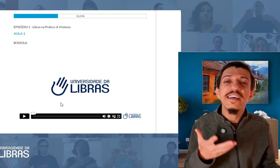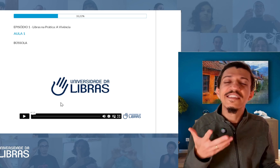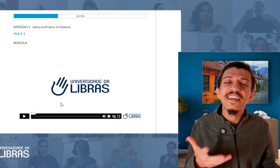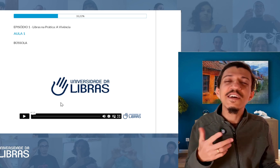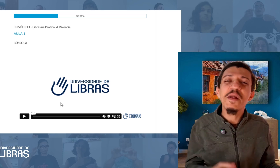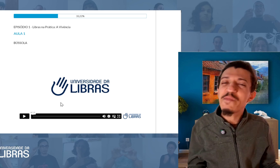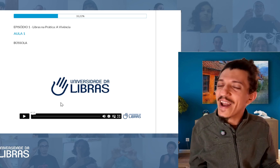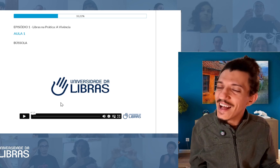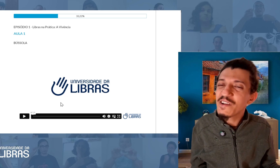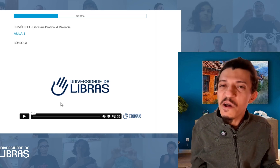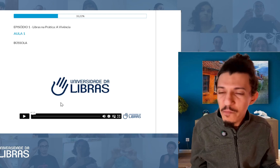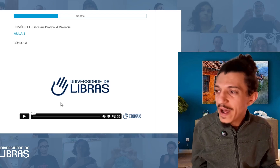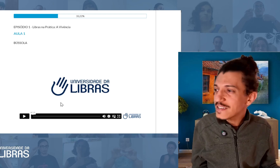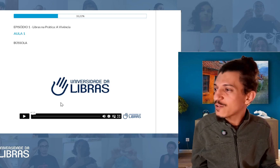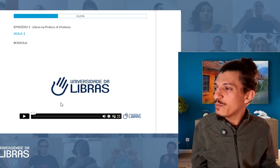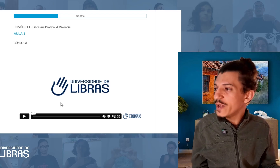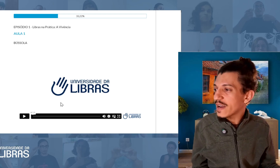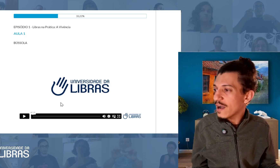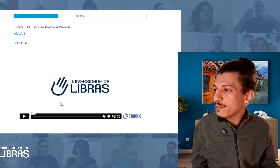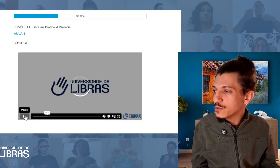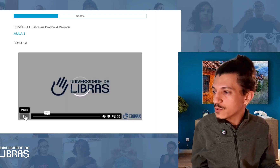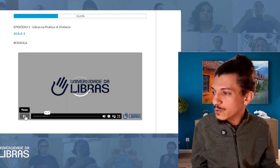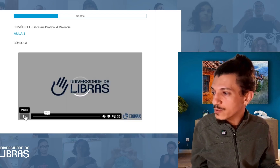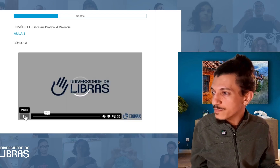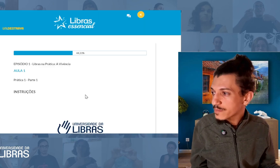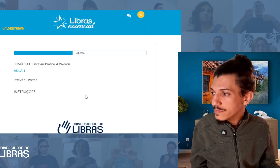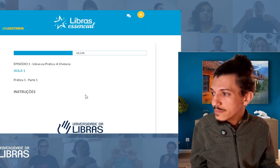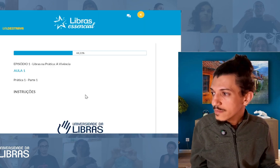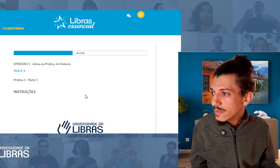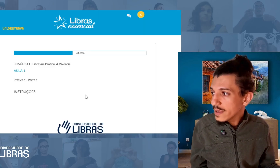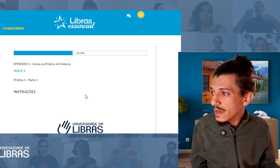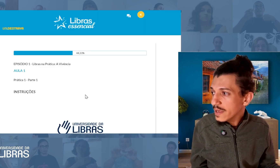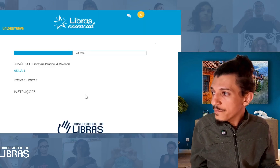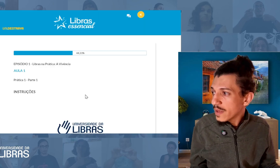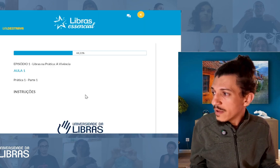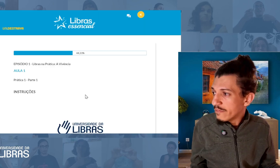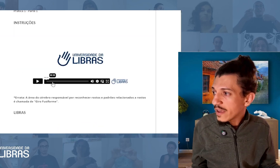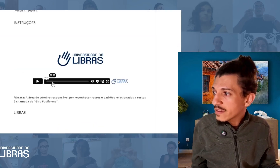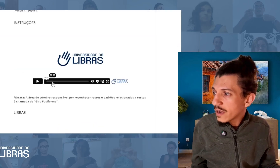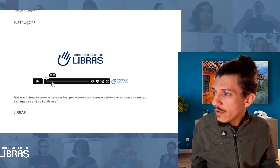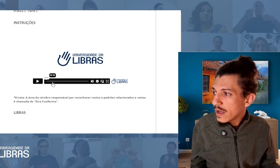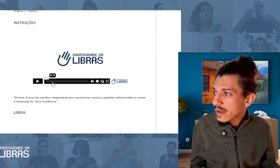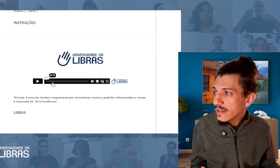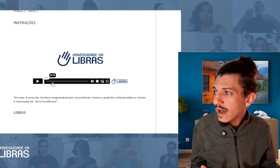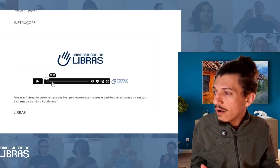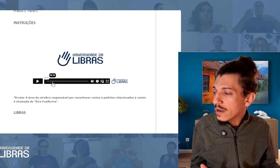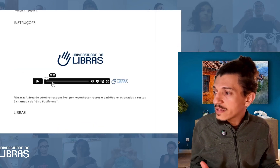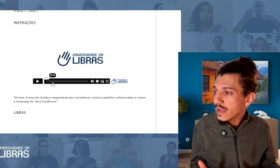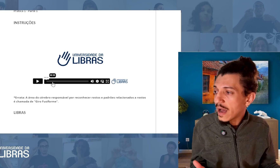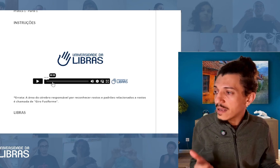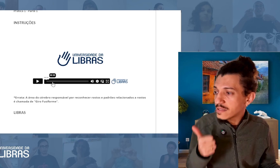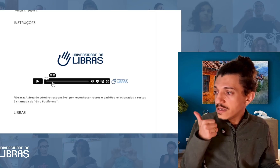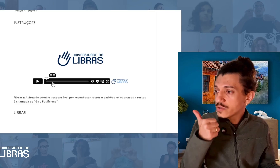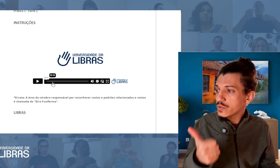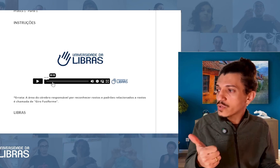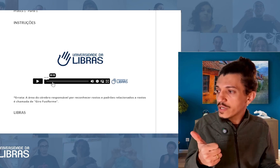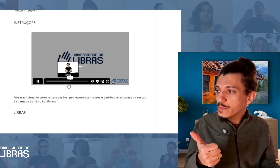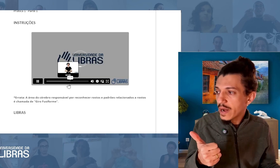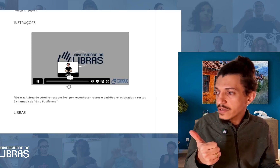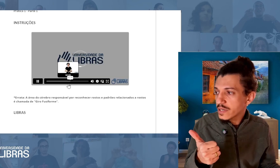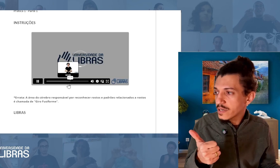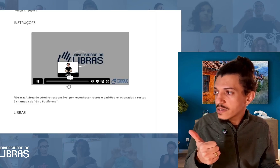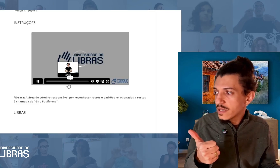realmente esteja preparado para se comunicar com os surdos. E aí, vem então, cada aula tem as